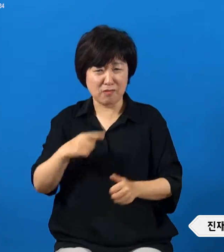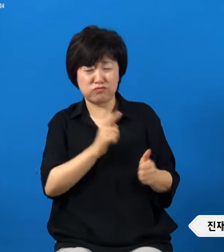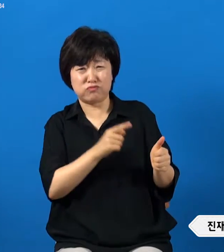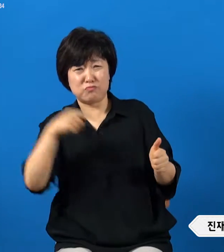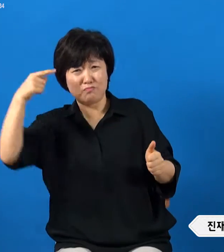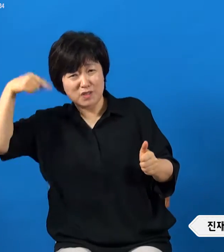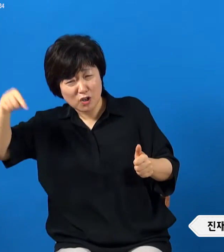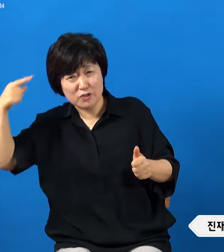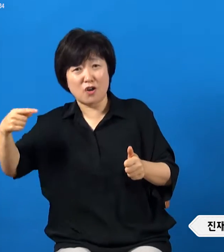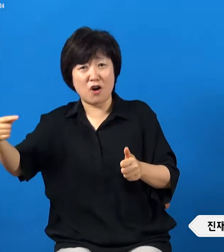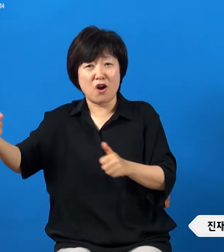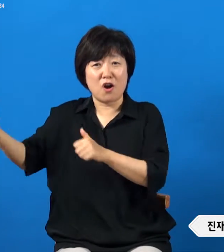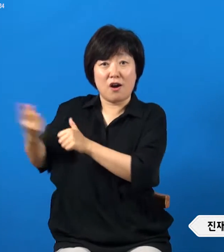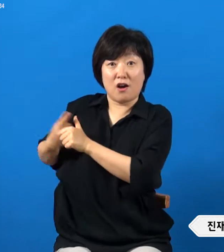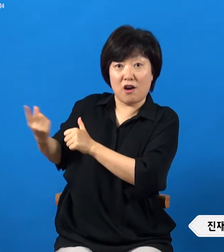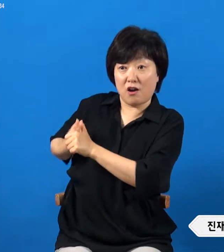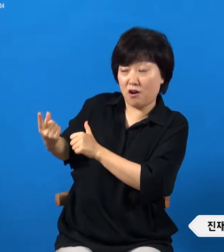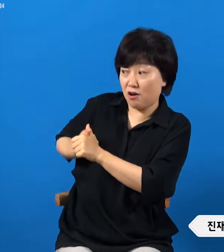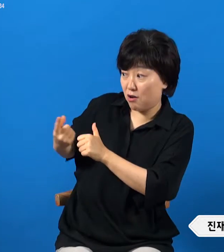하십시오.